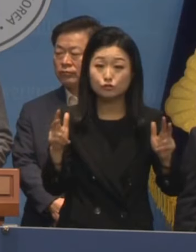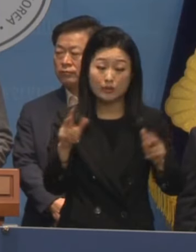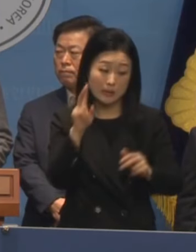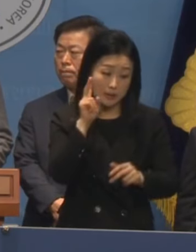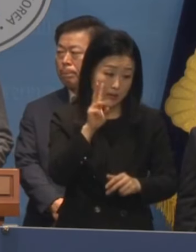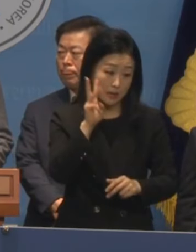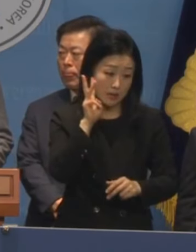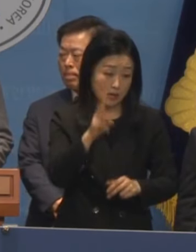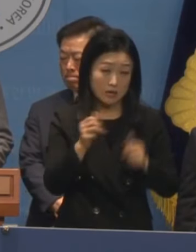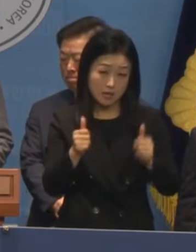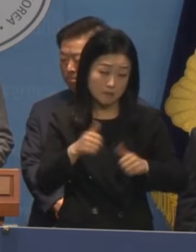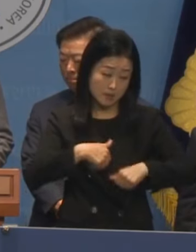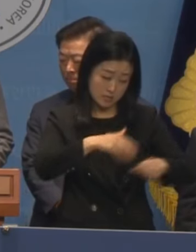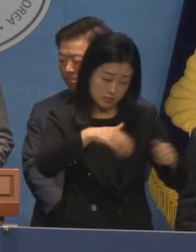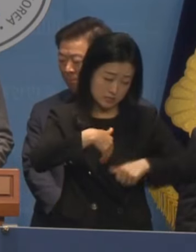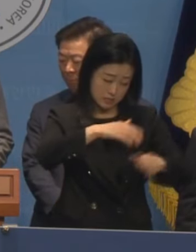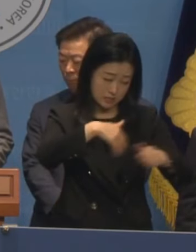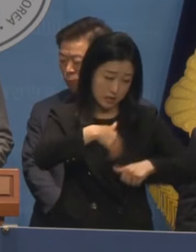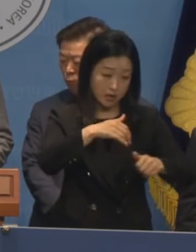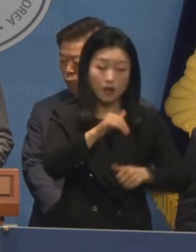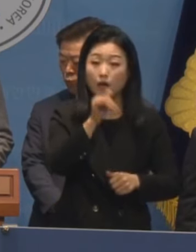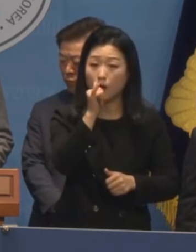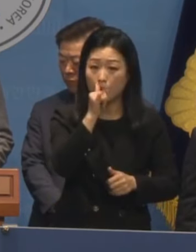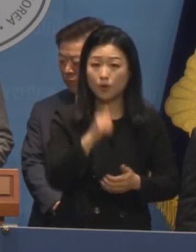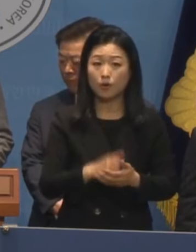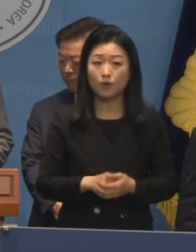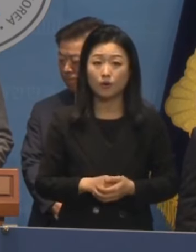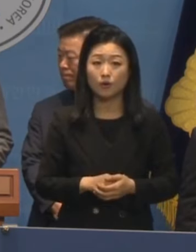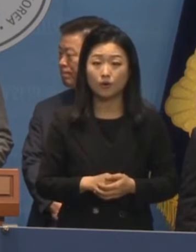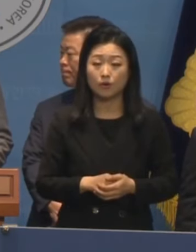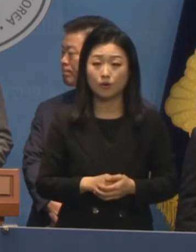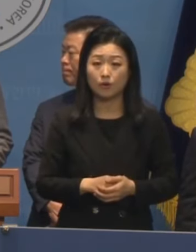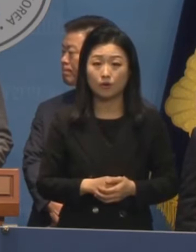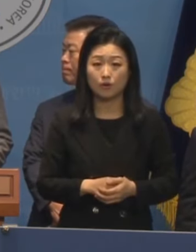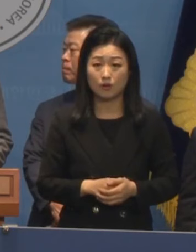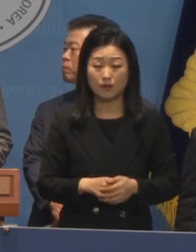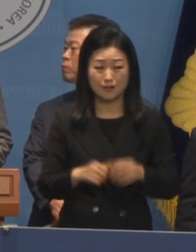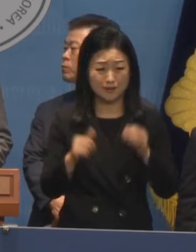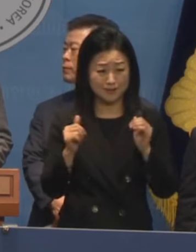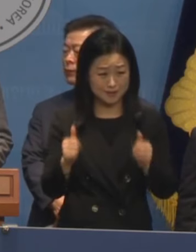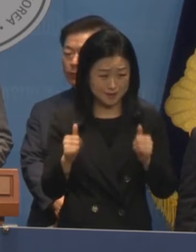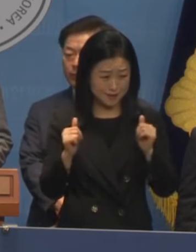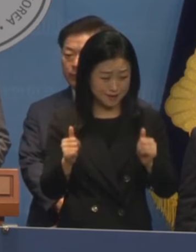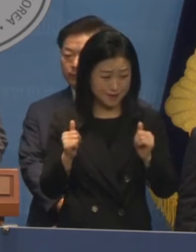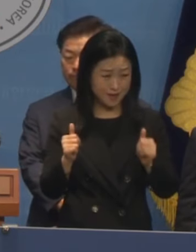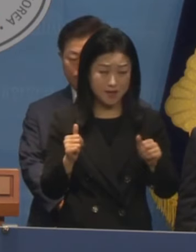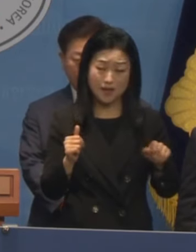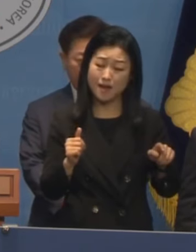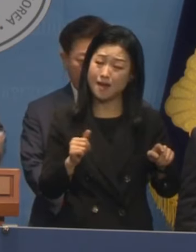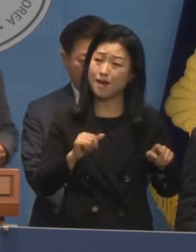3일을 법원에 묶여 있어 법정 연금이라는 말이 나올